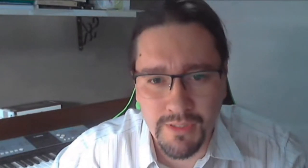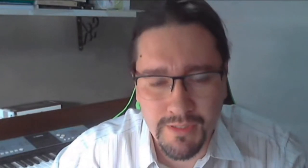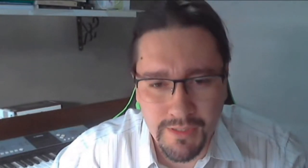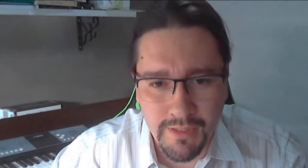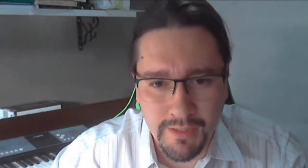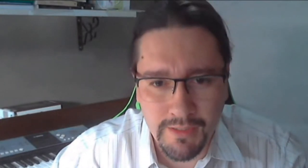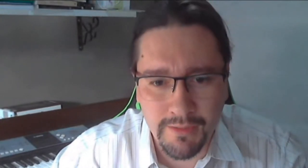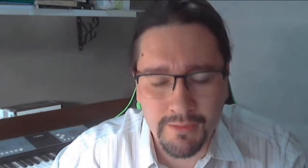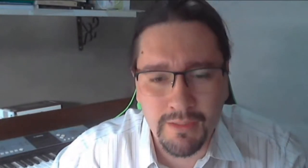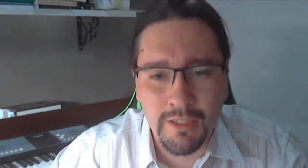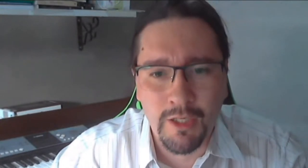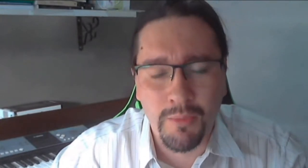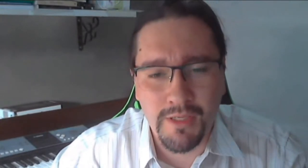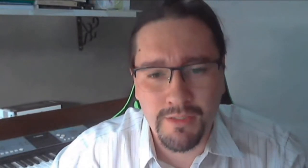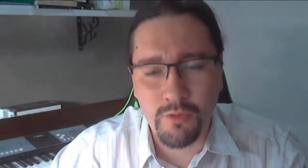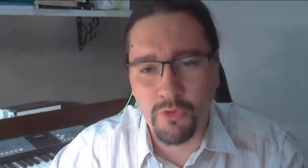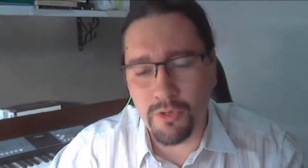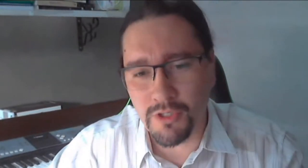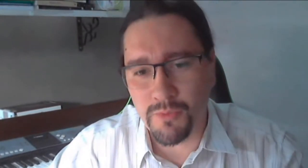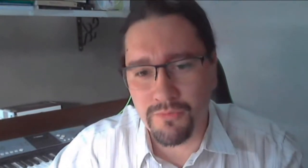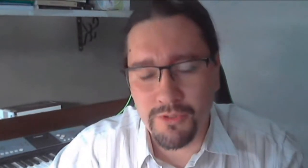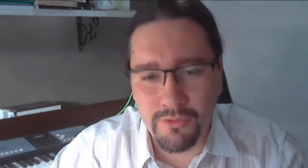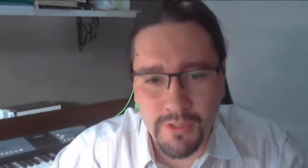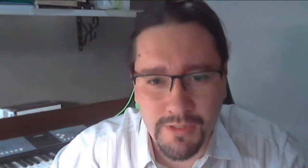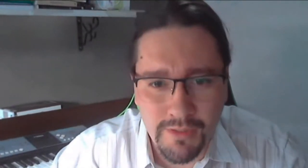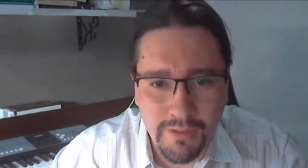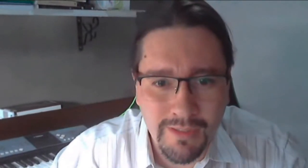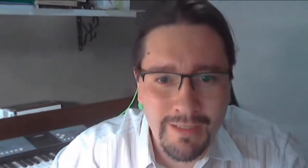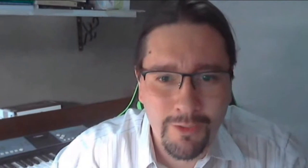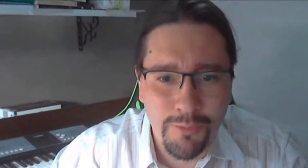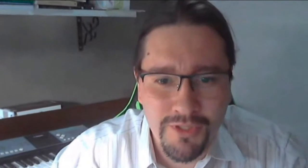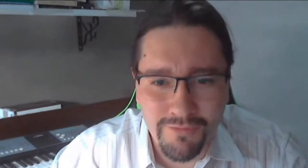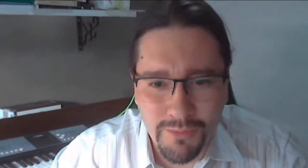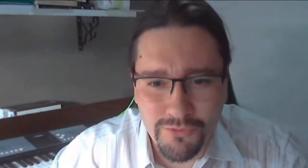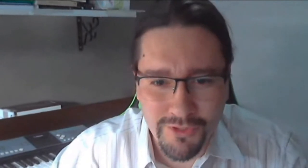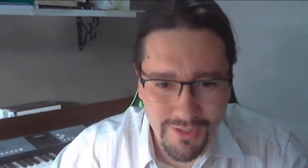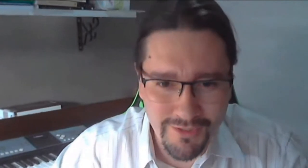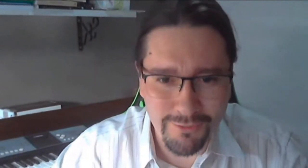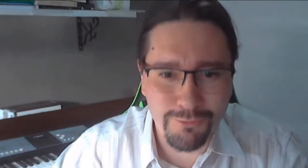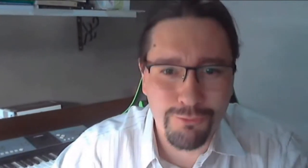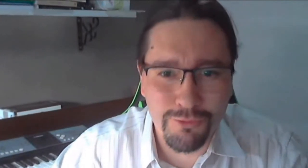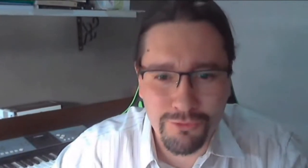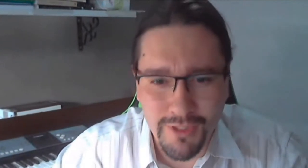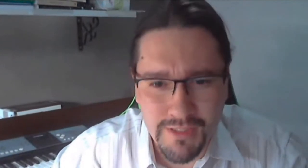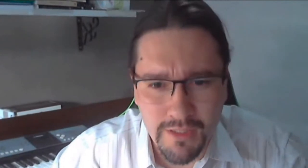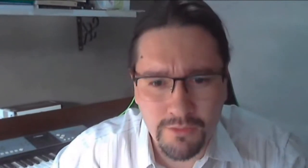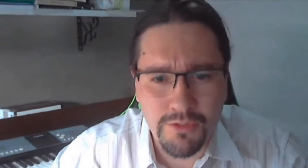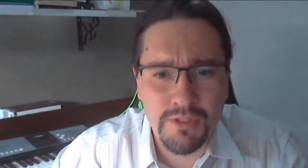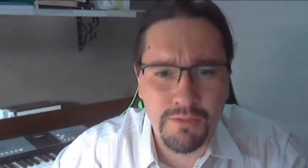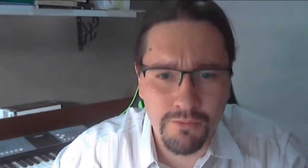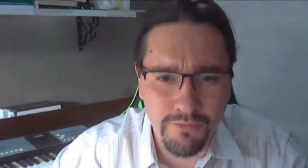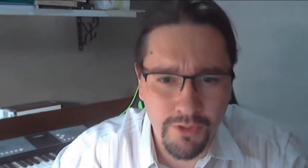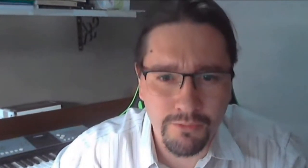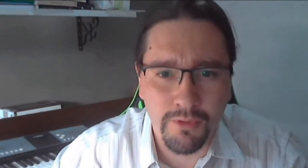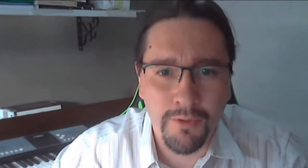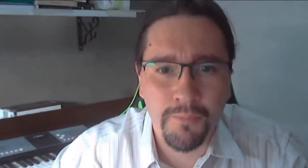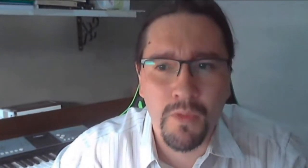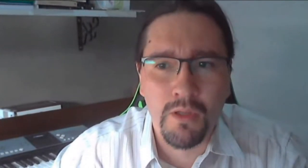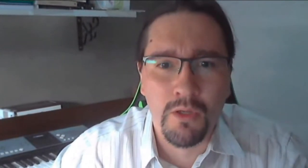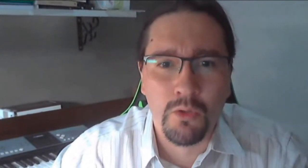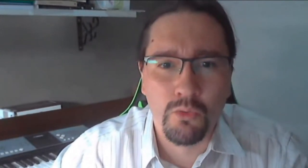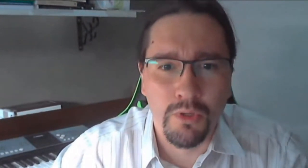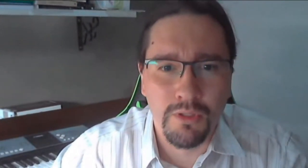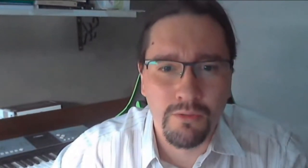podemos exercer aqui, né, que assim como nós, professores, né, observamos vocês ao longo do curso crescendo, se desenvolvendo,